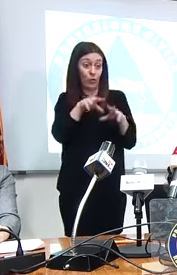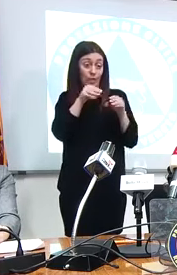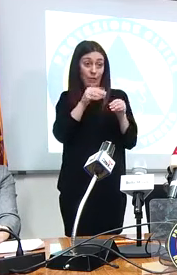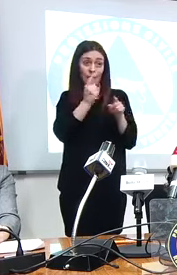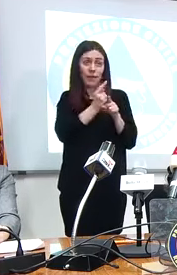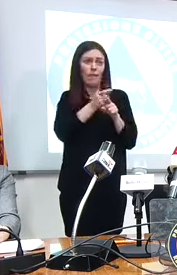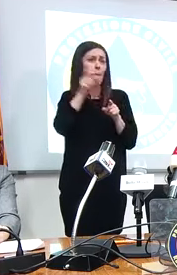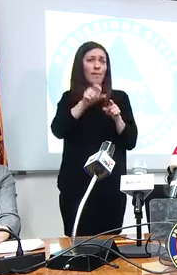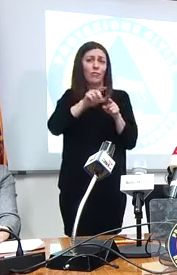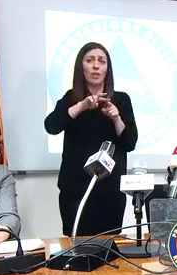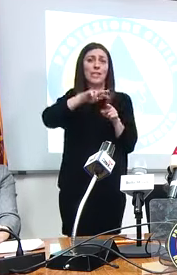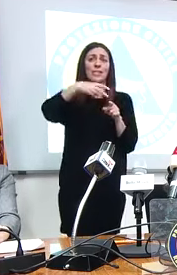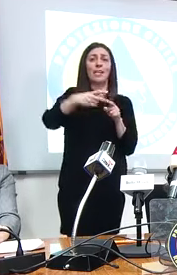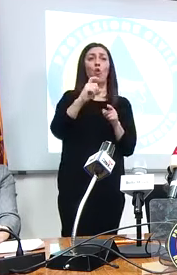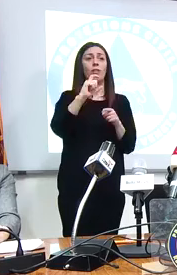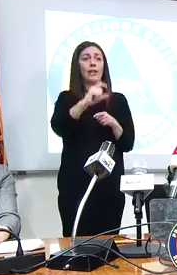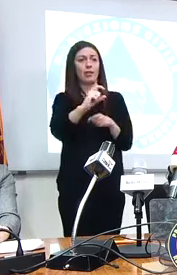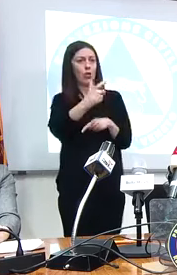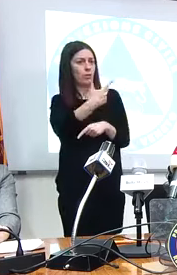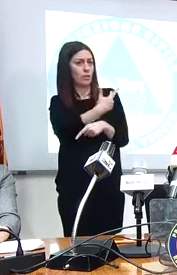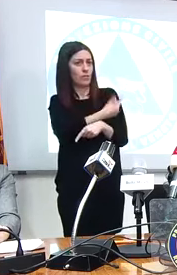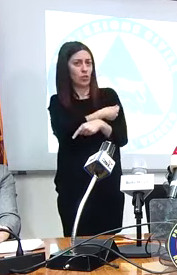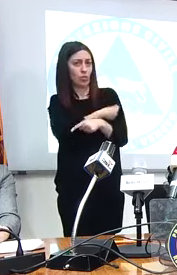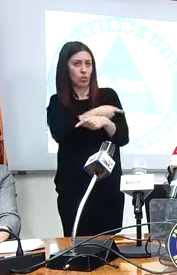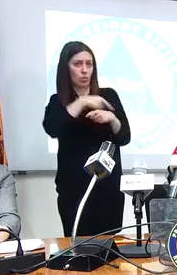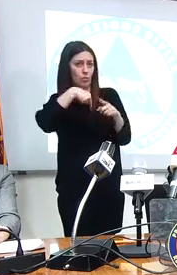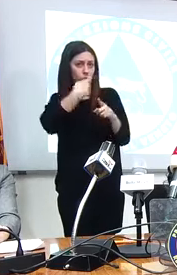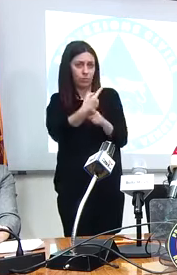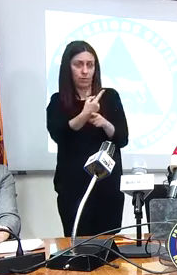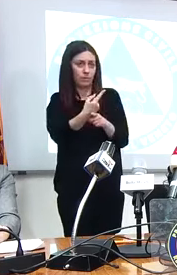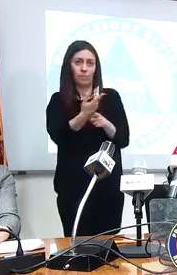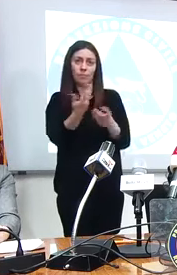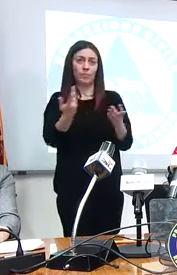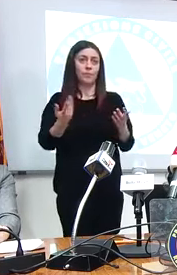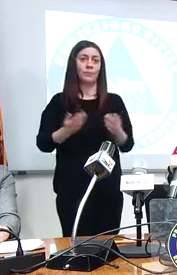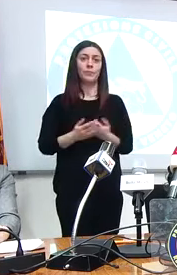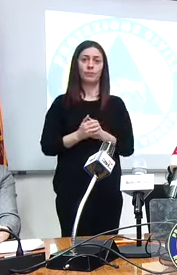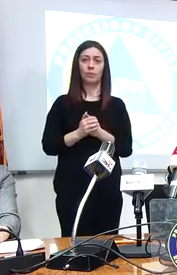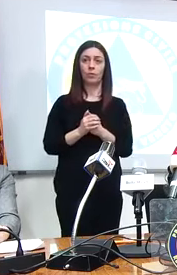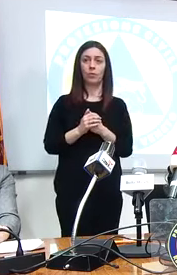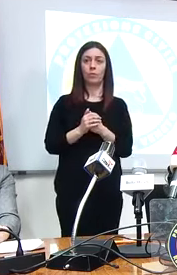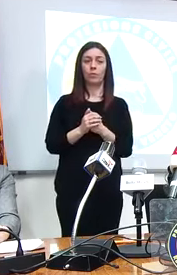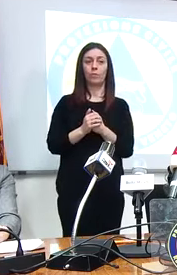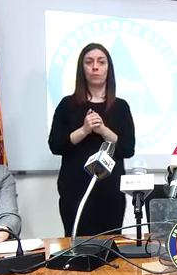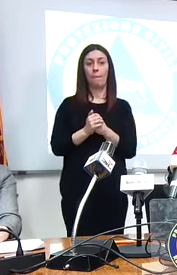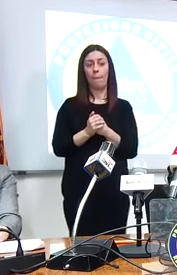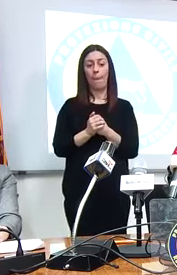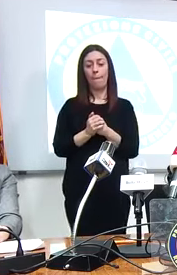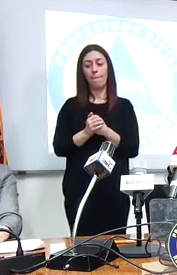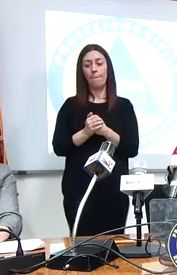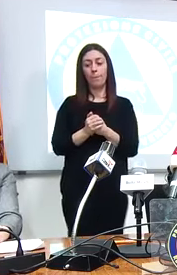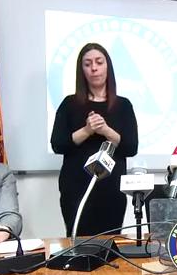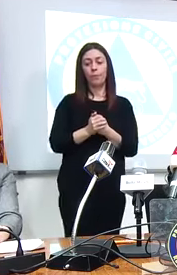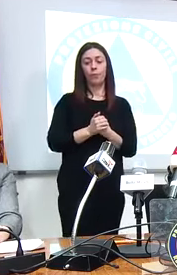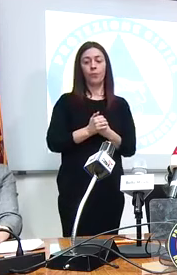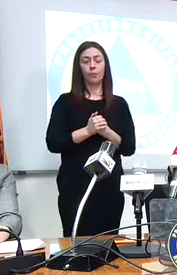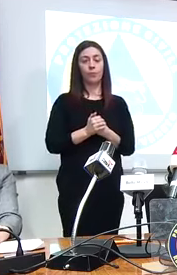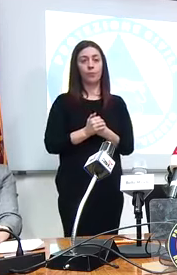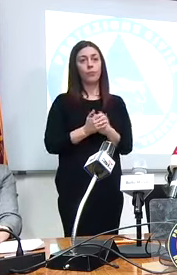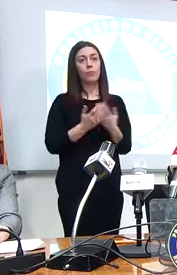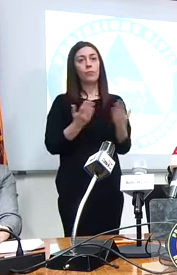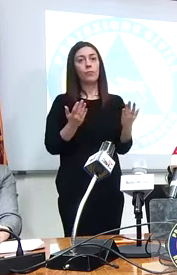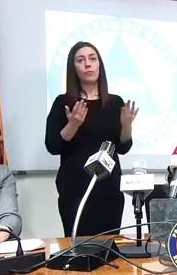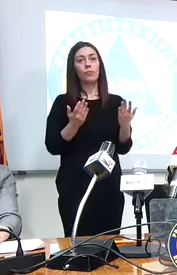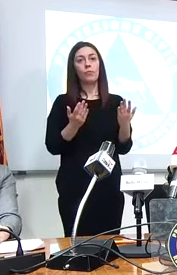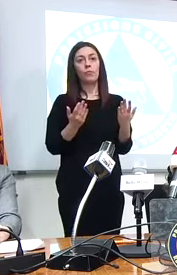stesso, da quelle che sono le indicazioni adesso e da quello che sempre, insomma, viene ad essere considerato. Per le informazioni